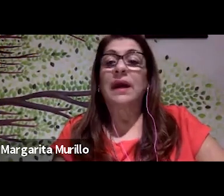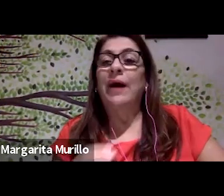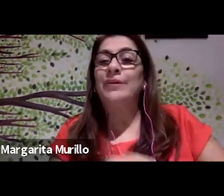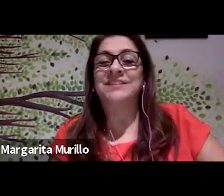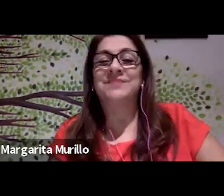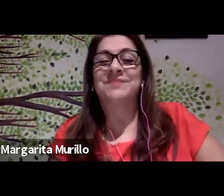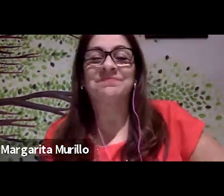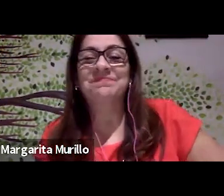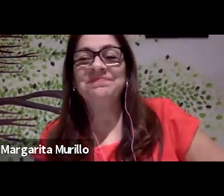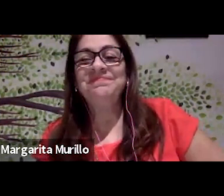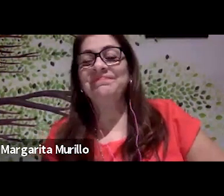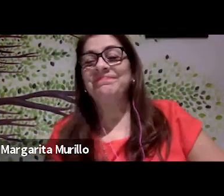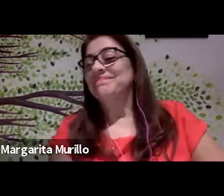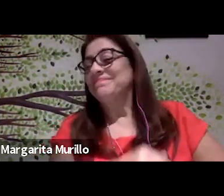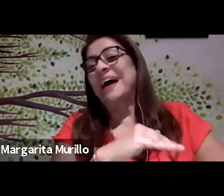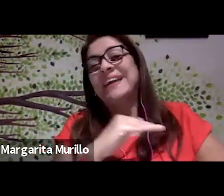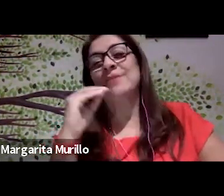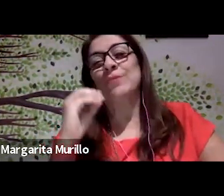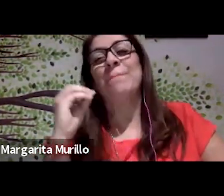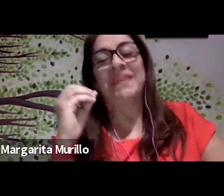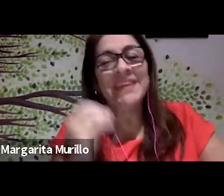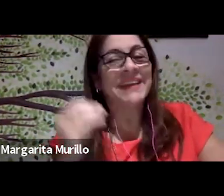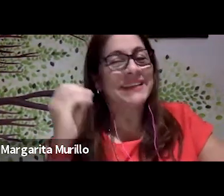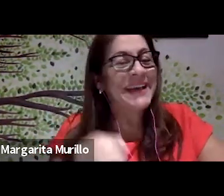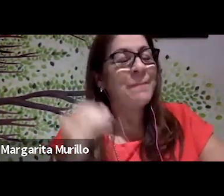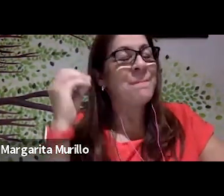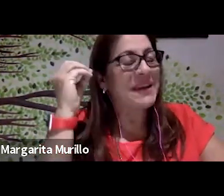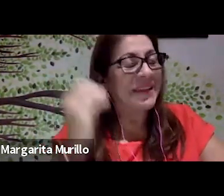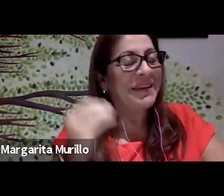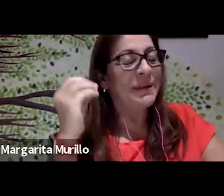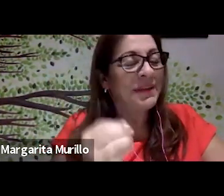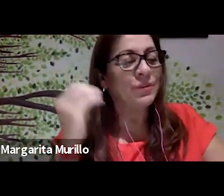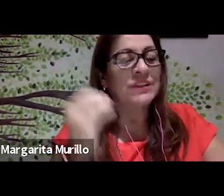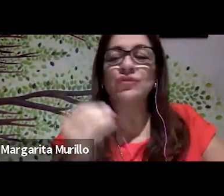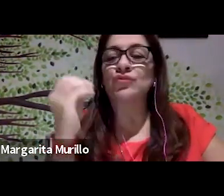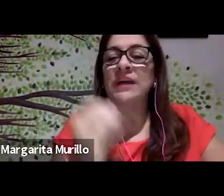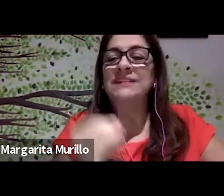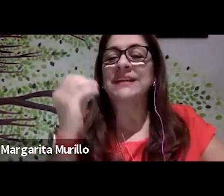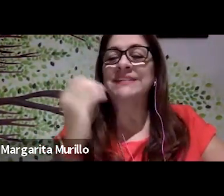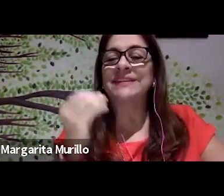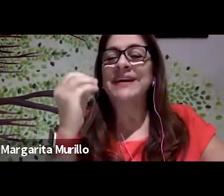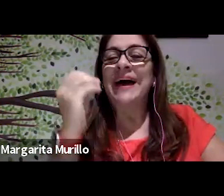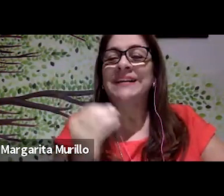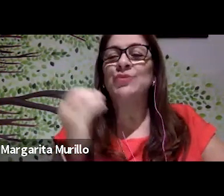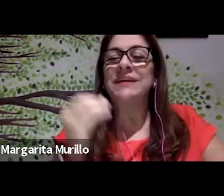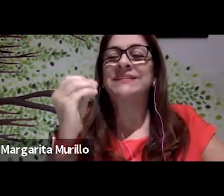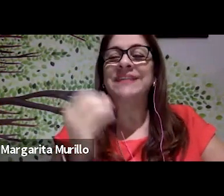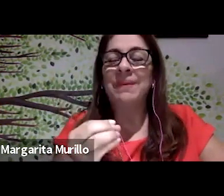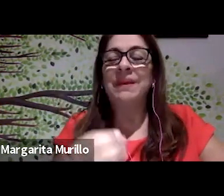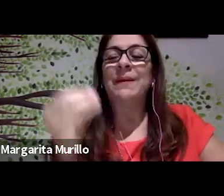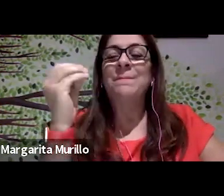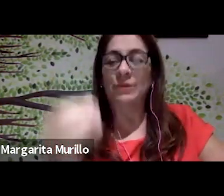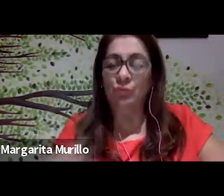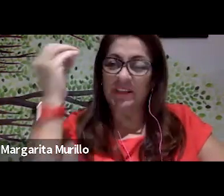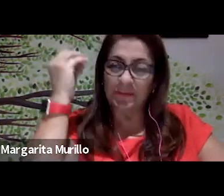ahora sí Aquí les voy a pedir que sean verdaderamente honestos usted hágase esta hágase